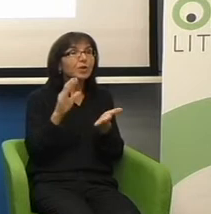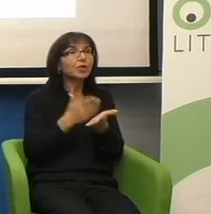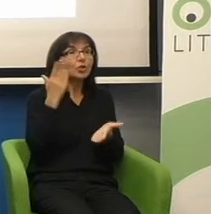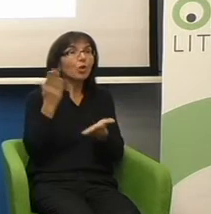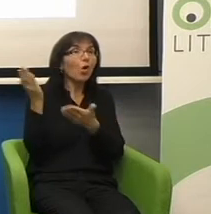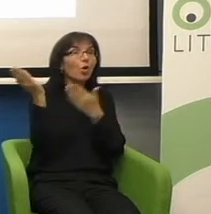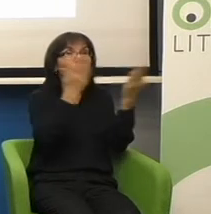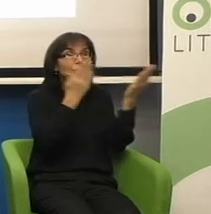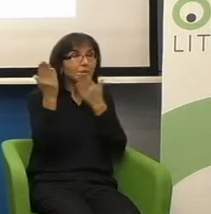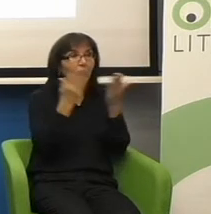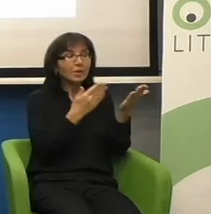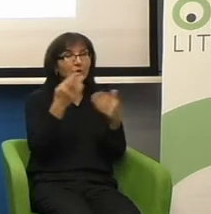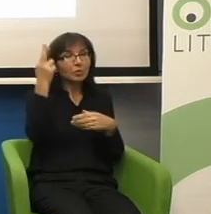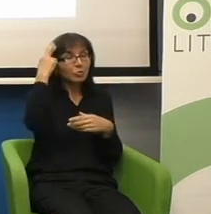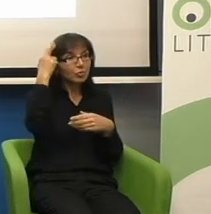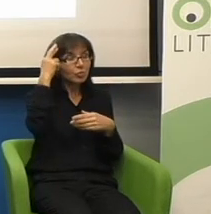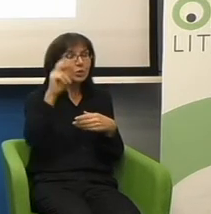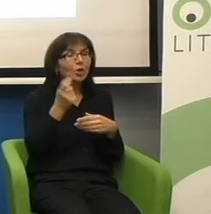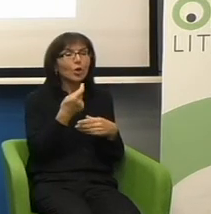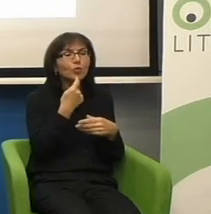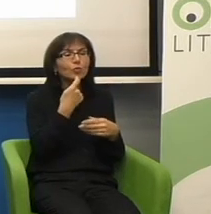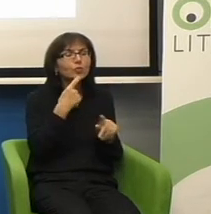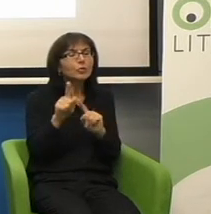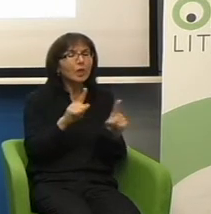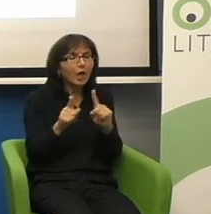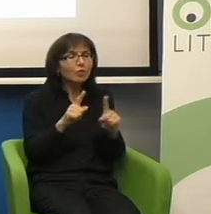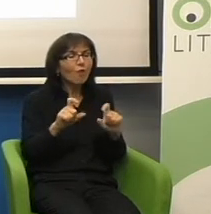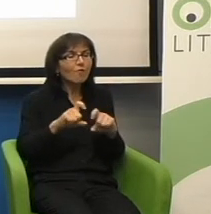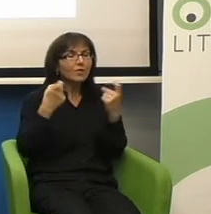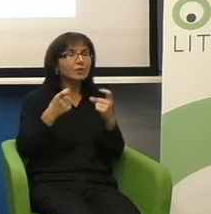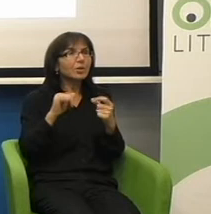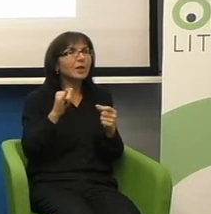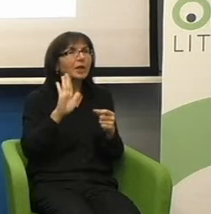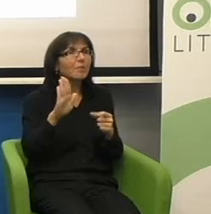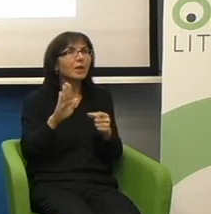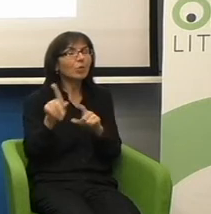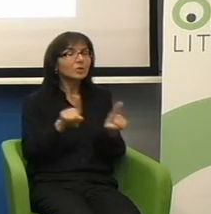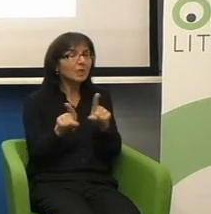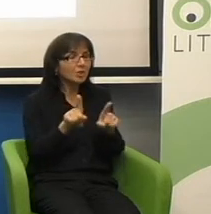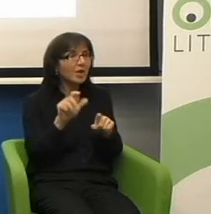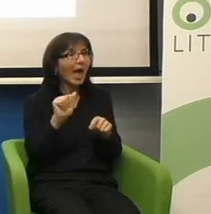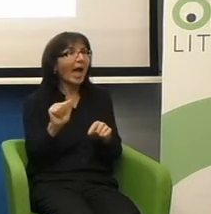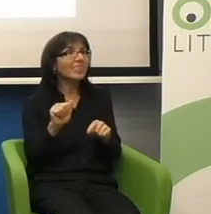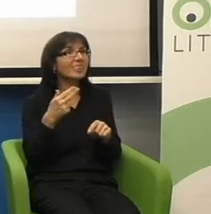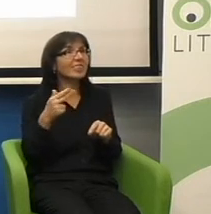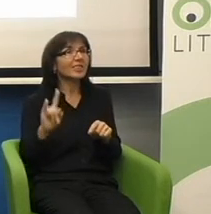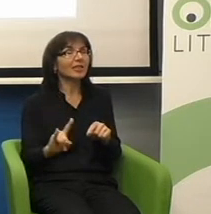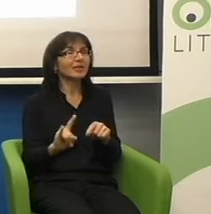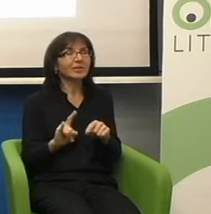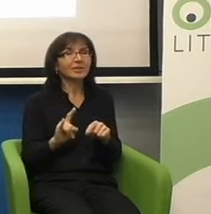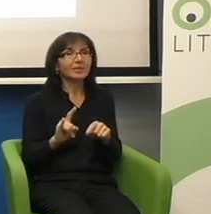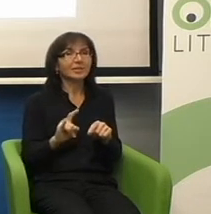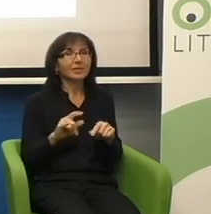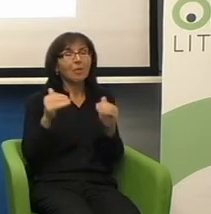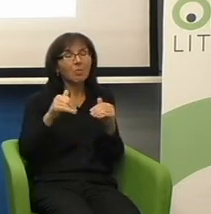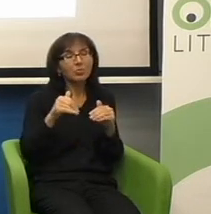pojmowanie, zrozumienie, co znaczą poszczególne wydarzenia, jak wielkie znaczenie mają dla mnie i tak dalej. I właściwie można powiedzieć, że